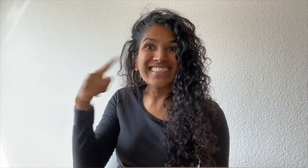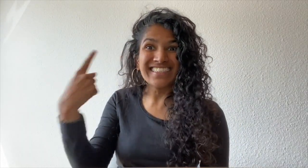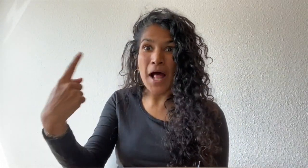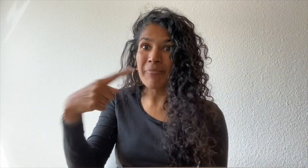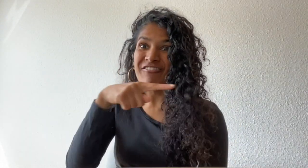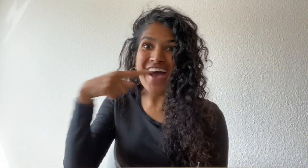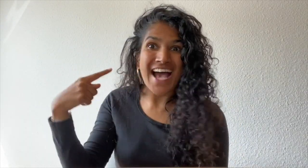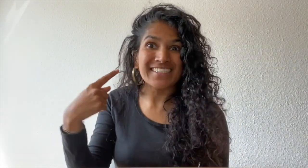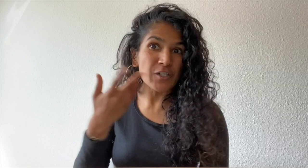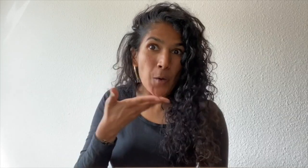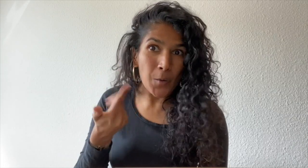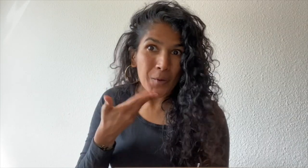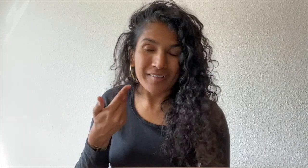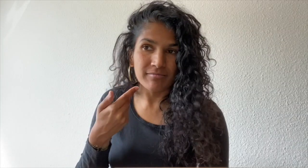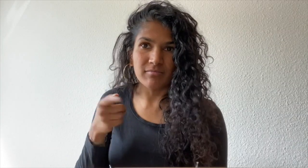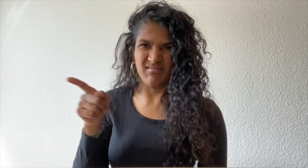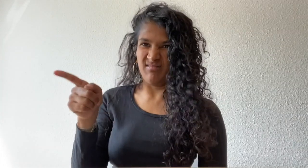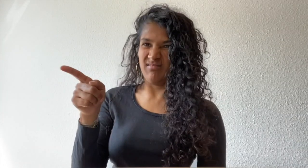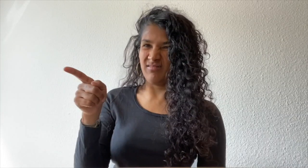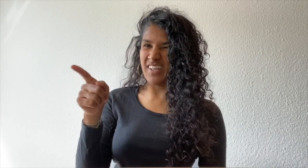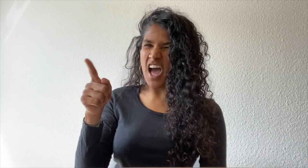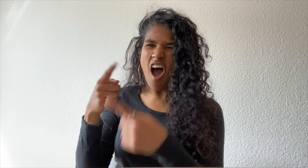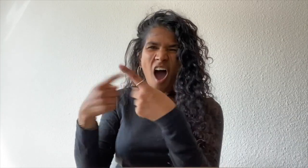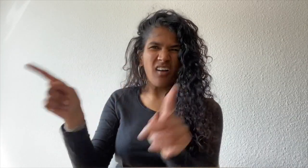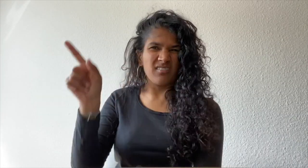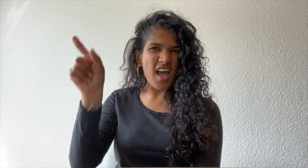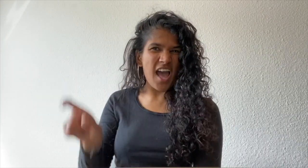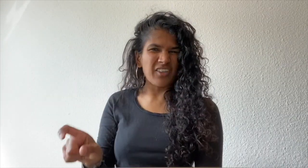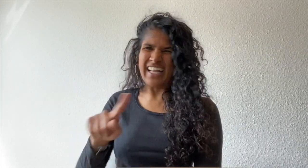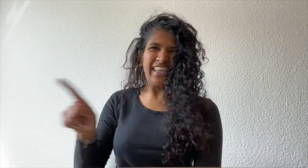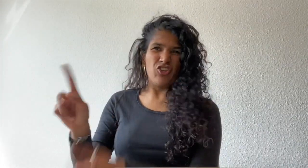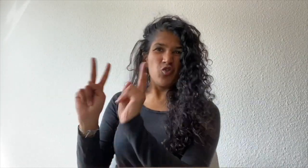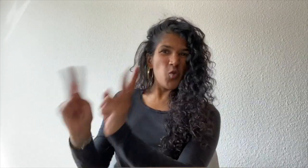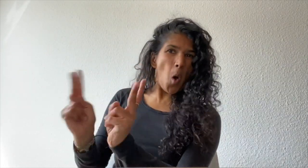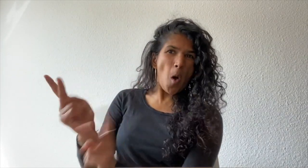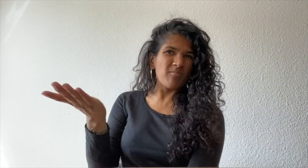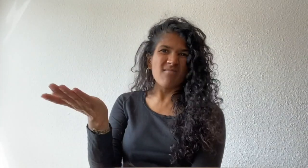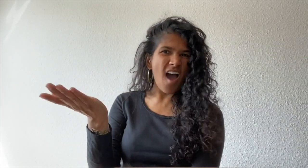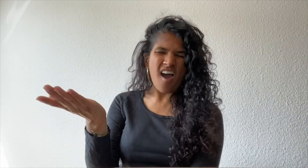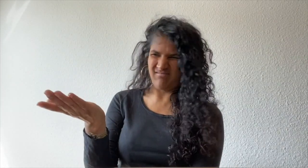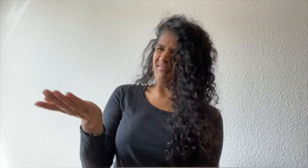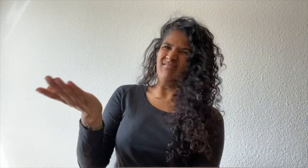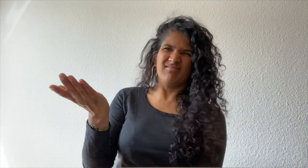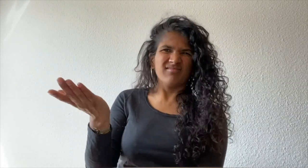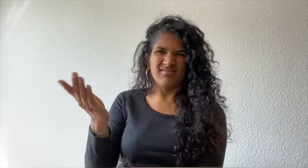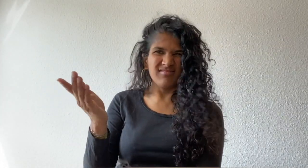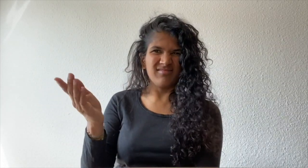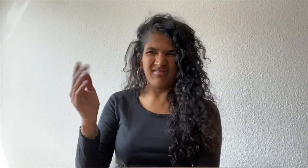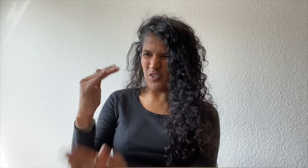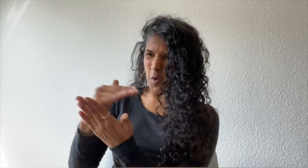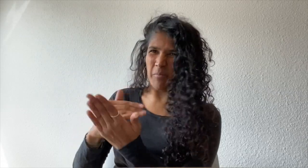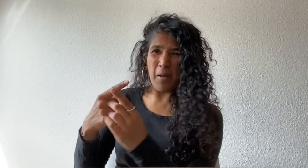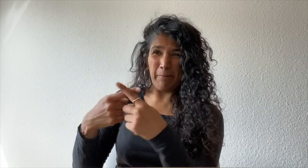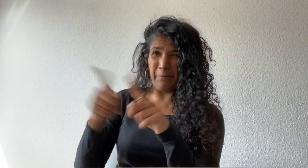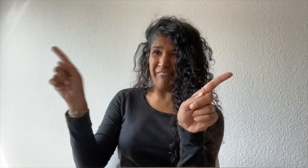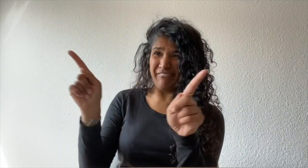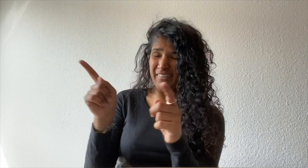Ist die weiße Hautfarbe erst als die normale gesetzt, werden davon abweichende im